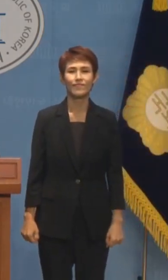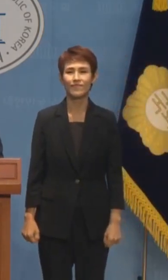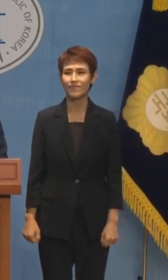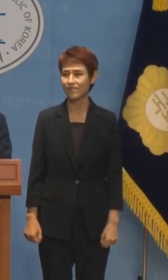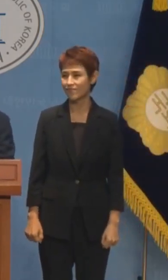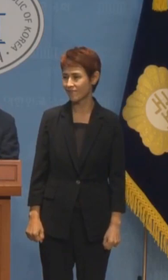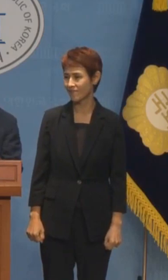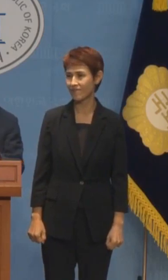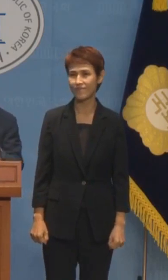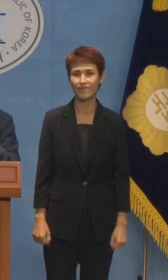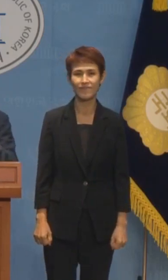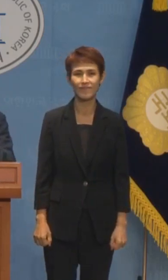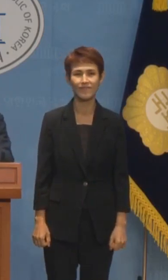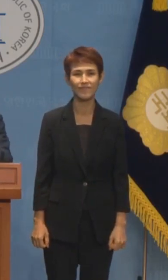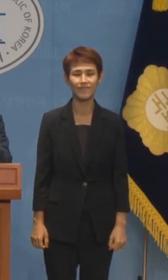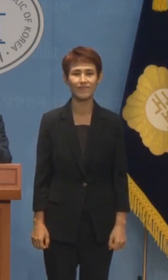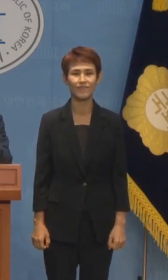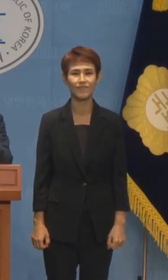이렇게